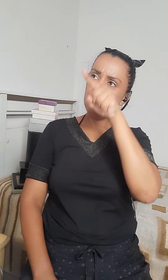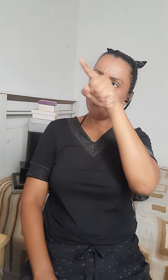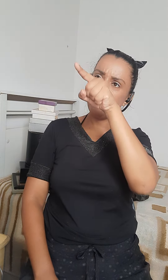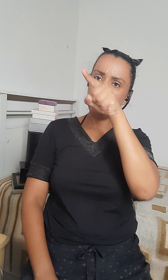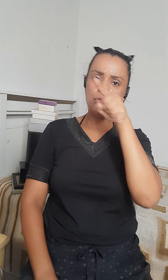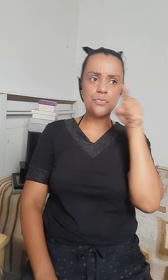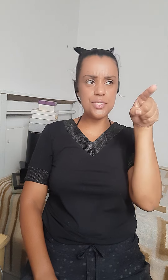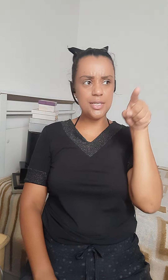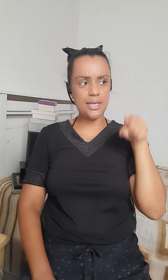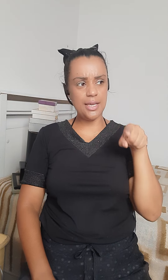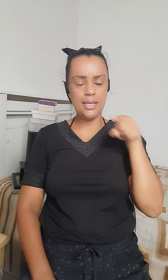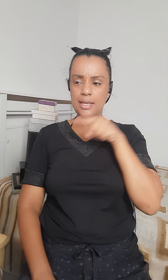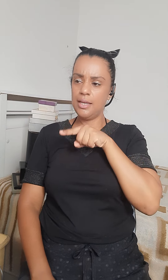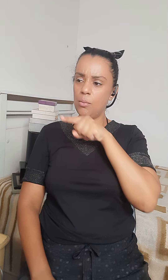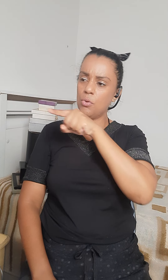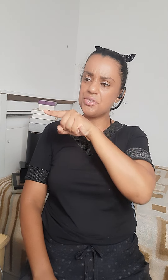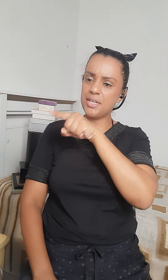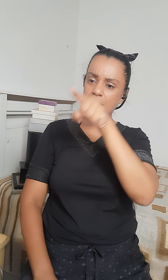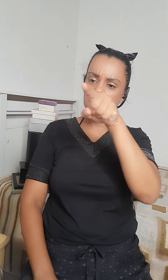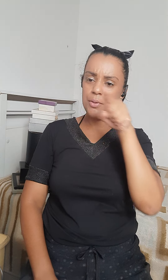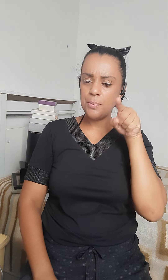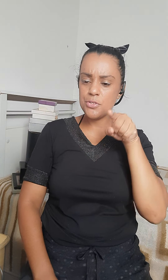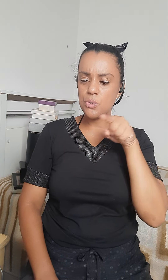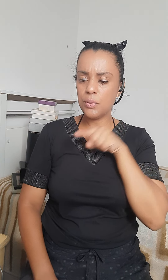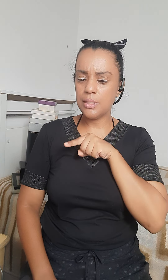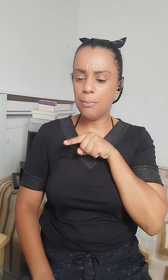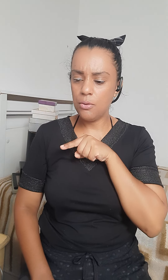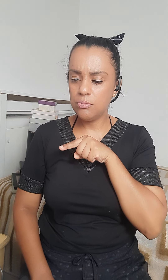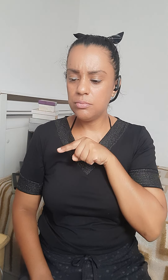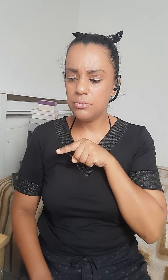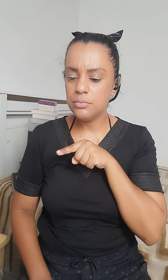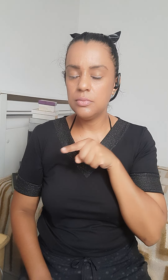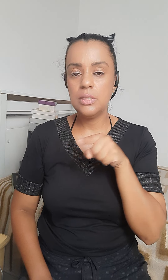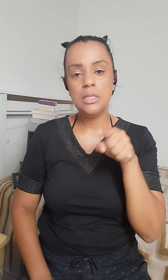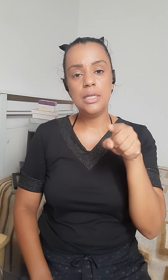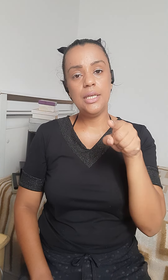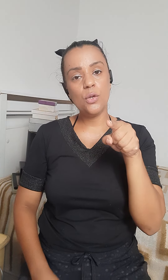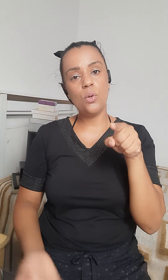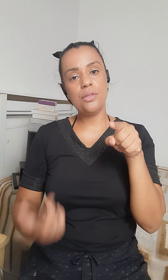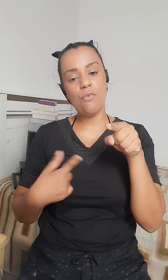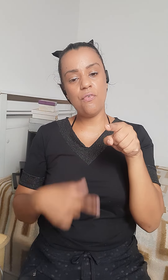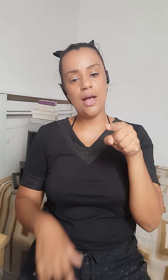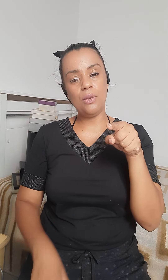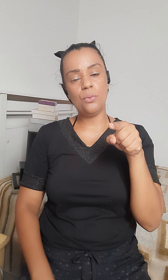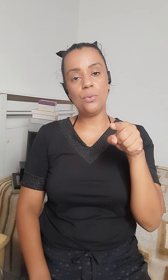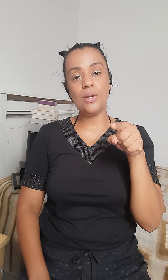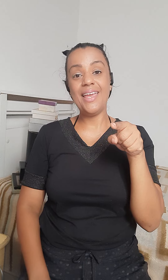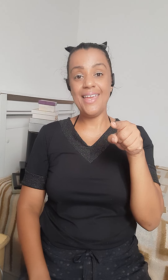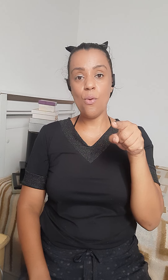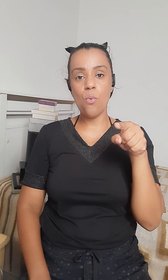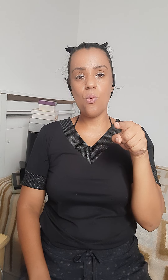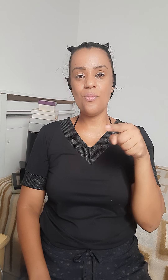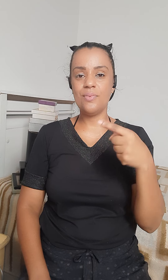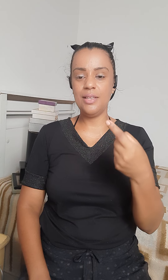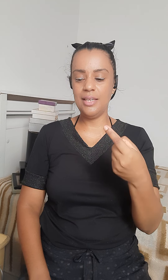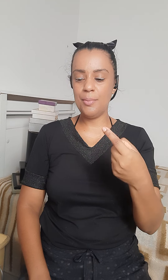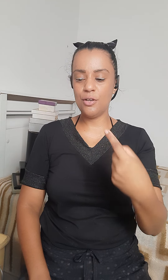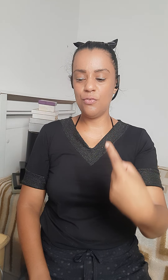para onde você quer mostrar ali para a pessoa, tá bom? E quando eu falo eu, lembra que eu